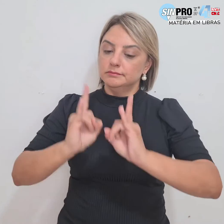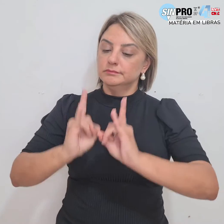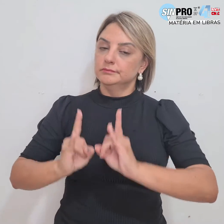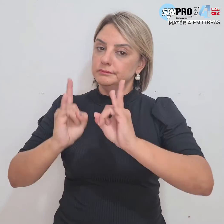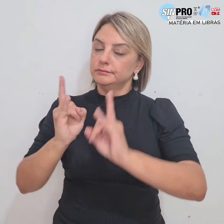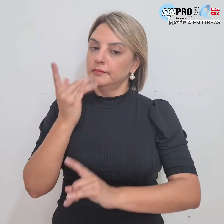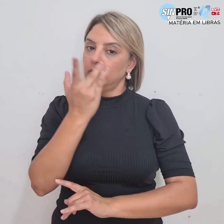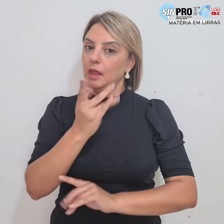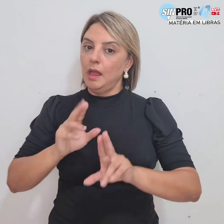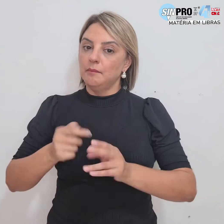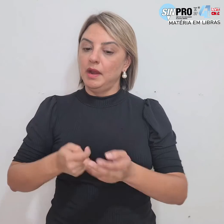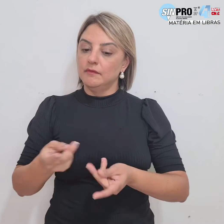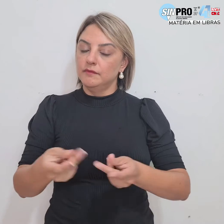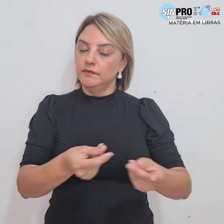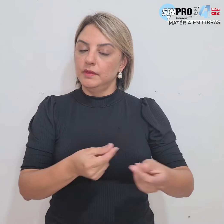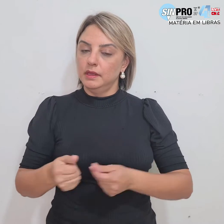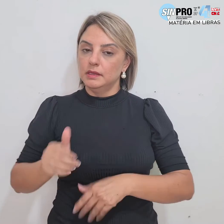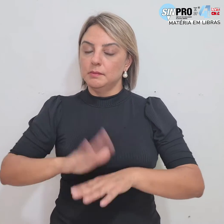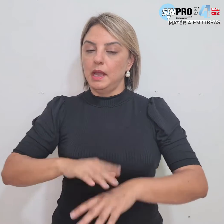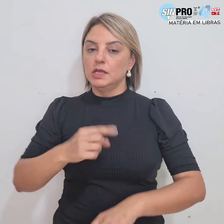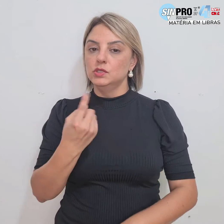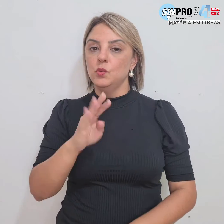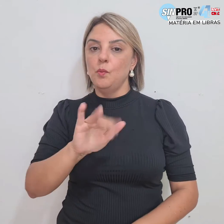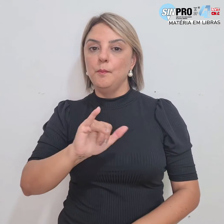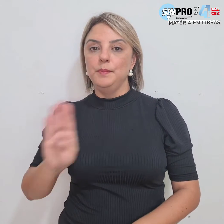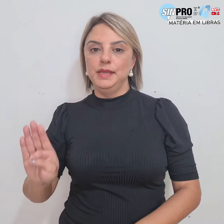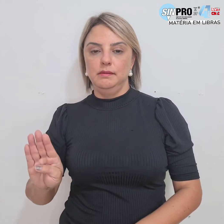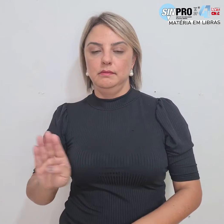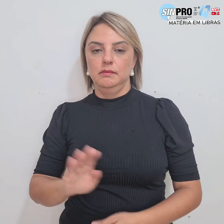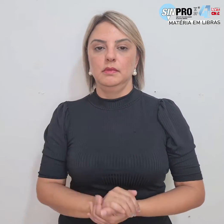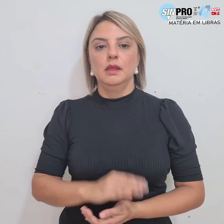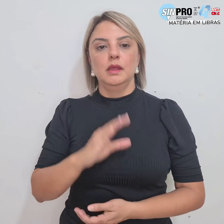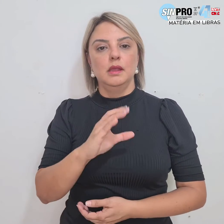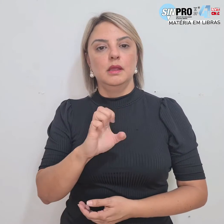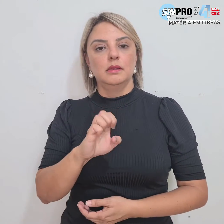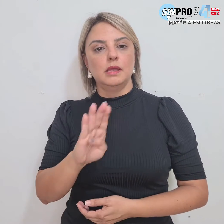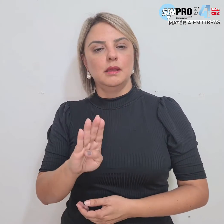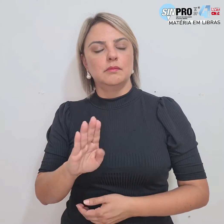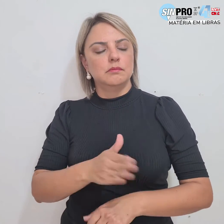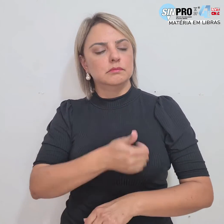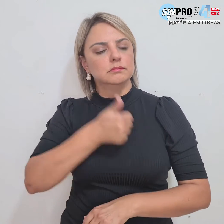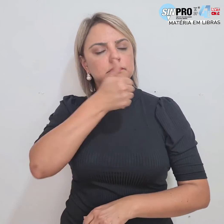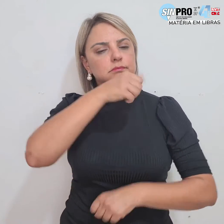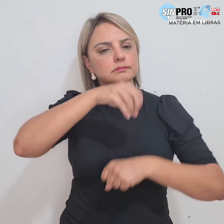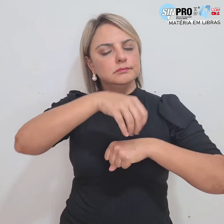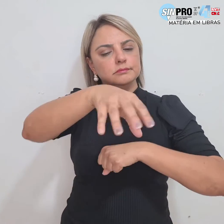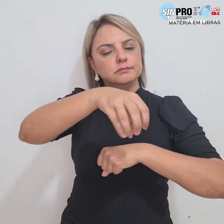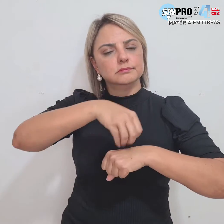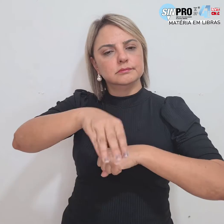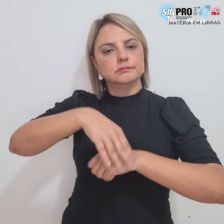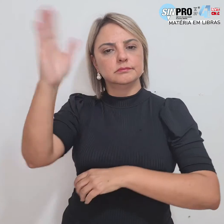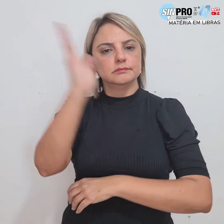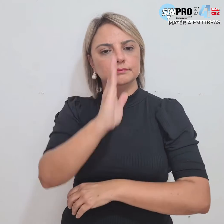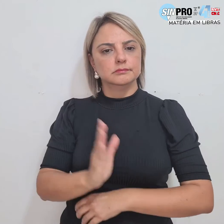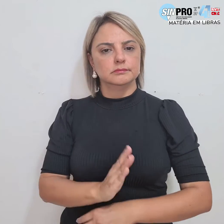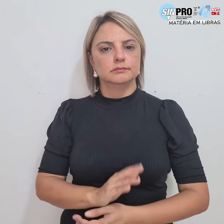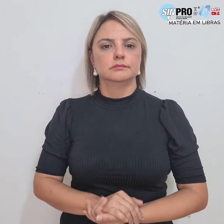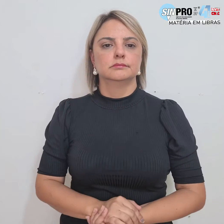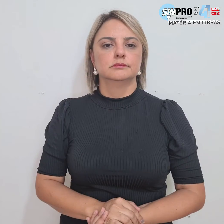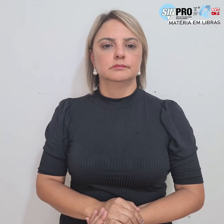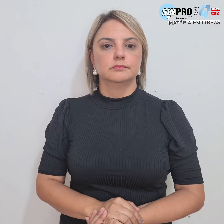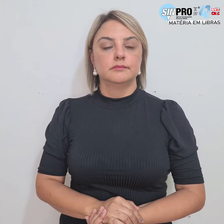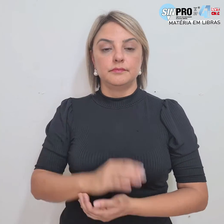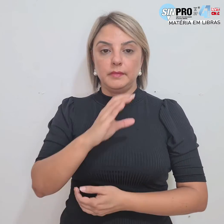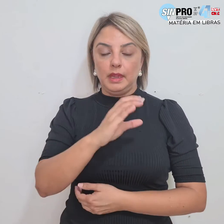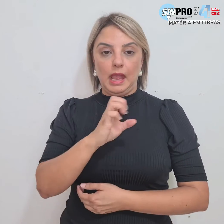para alienação, estimados em mais de R 1 bilhão, revela o sindicalista. SEB, uma das melhores distribuidoras do